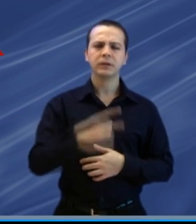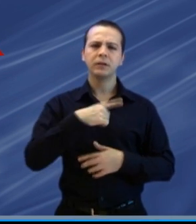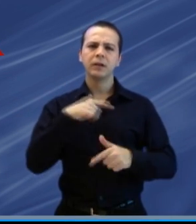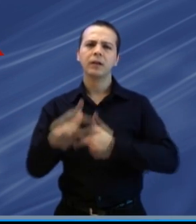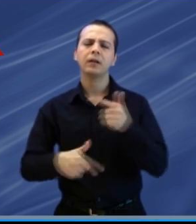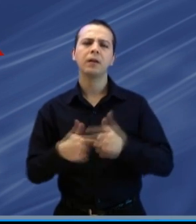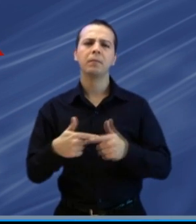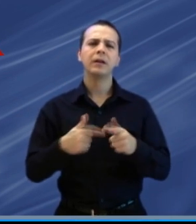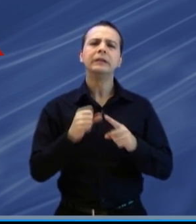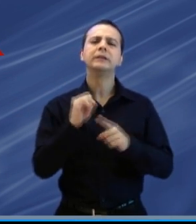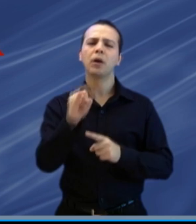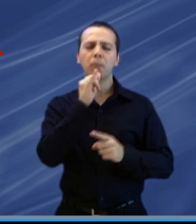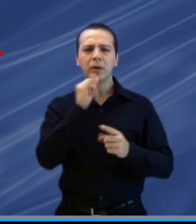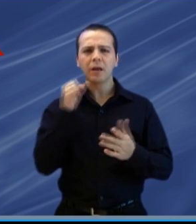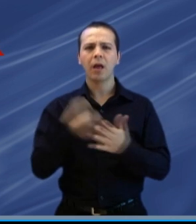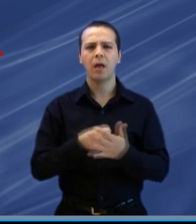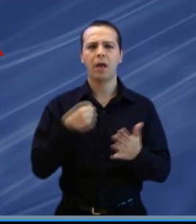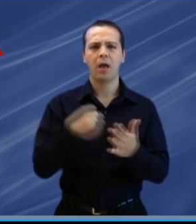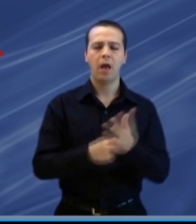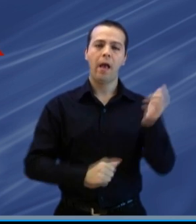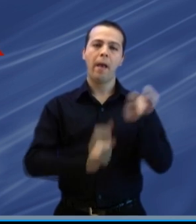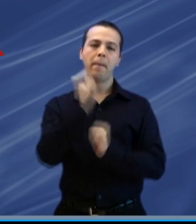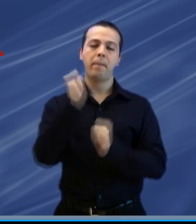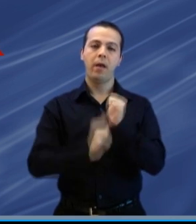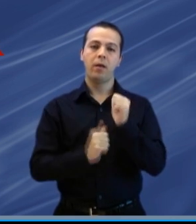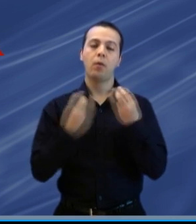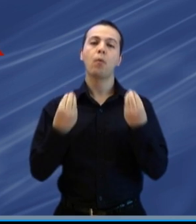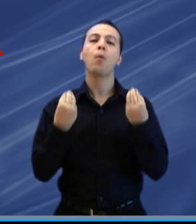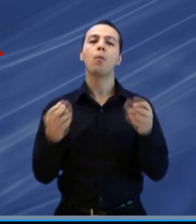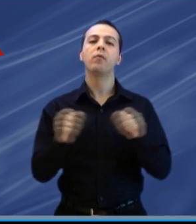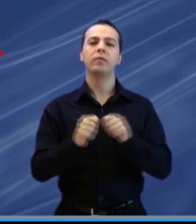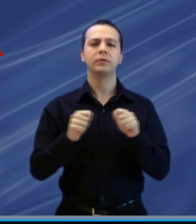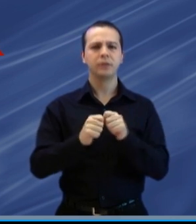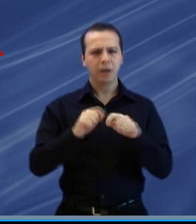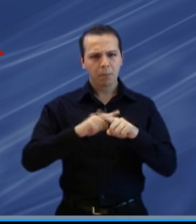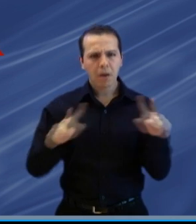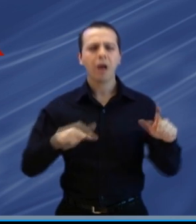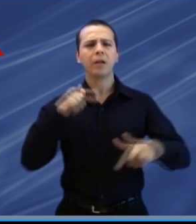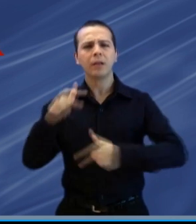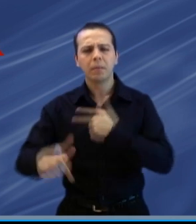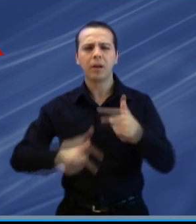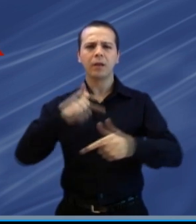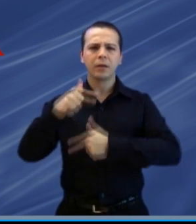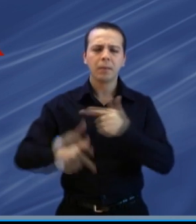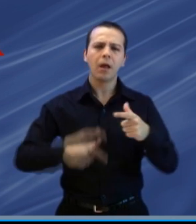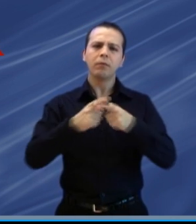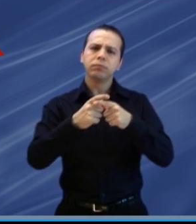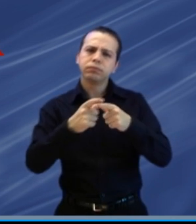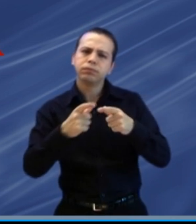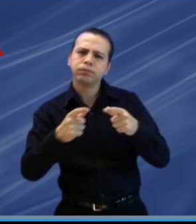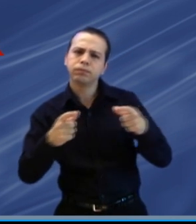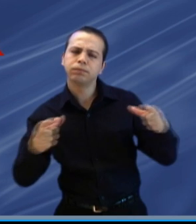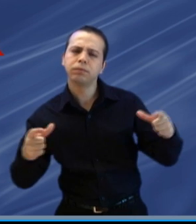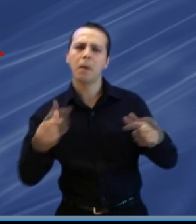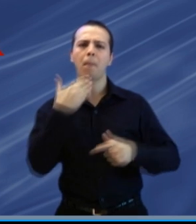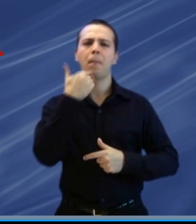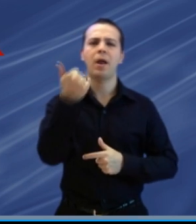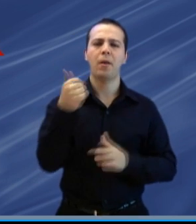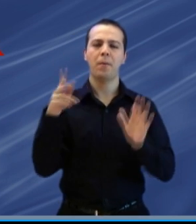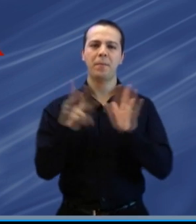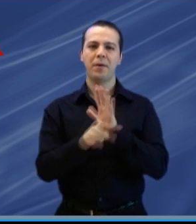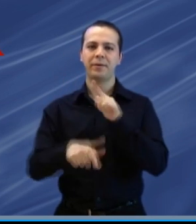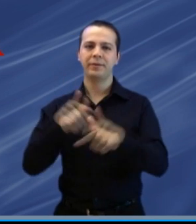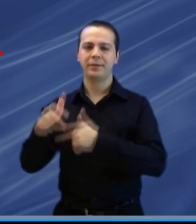não pode forçar as empresas a fazerem isso. O que a gente precisa trabalhar é para aumentar a qualificação, de um modo geral,